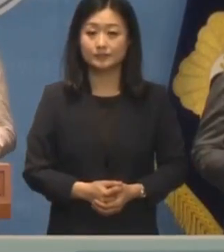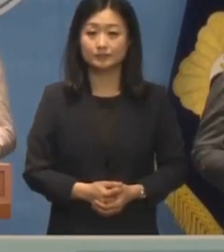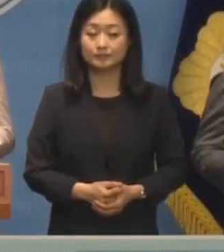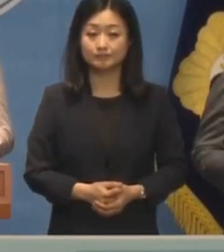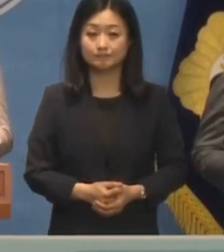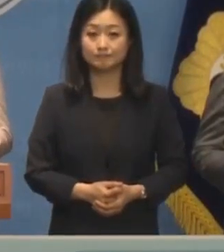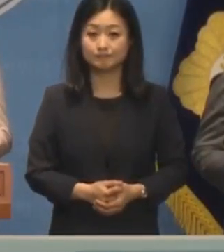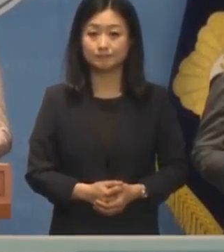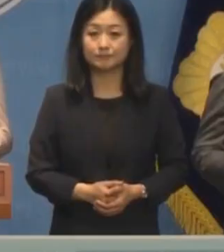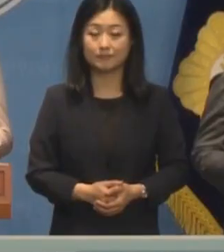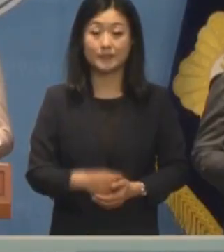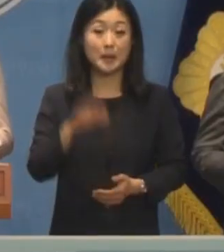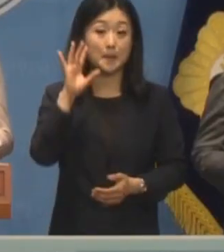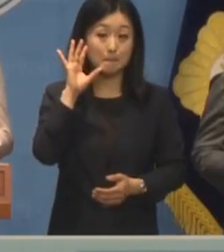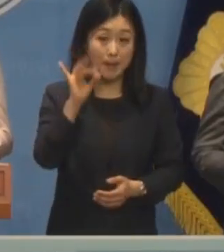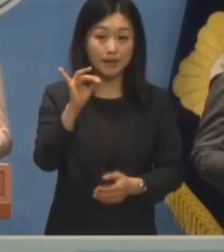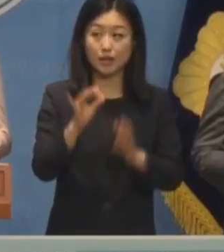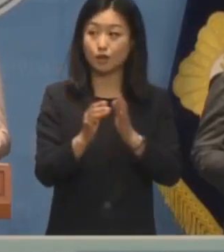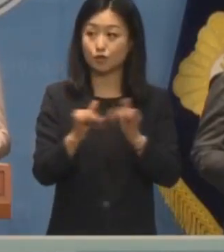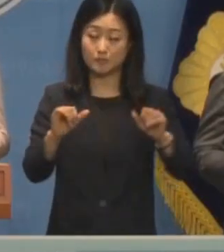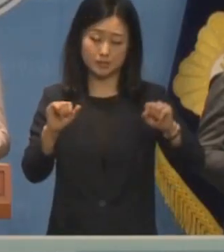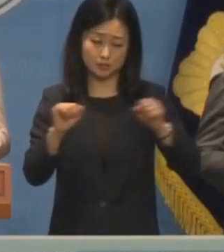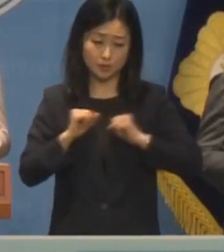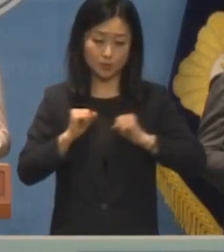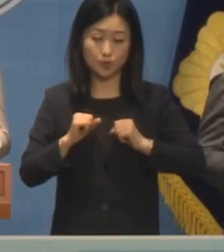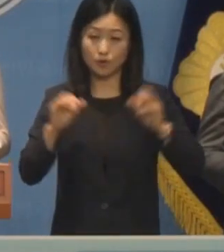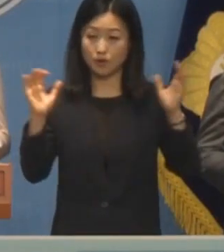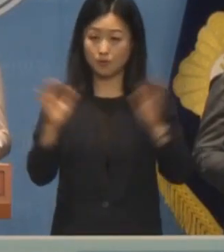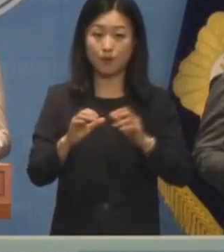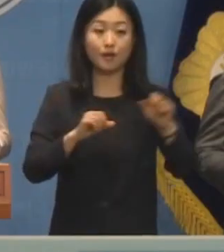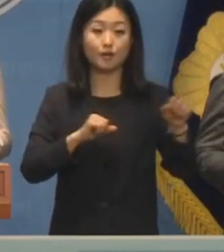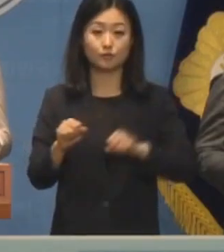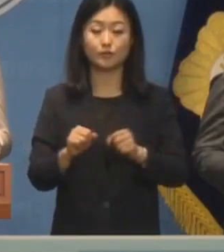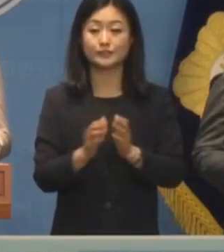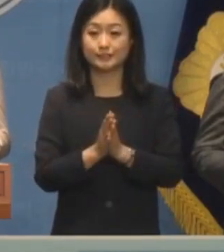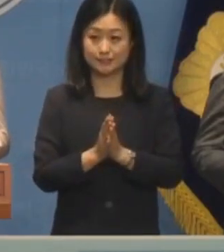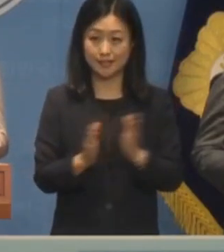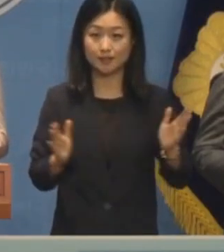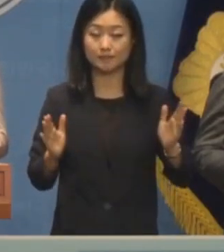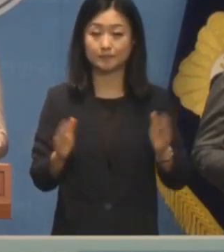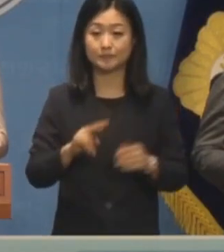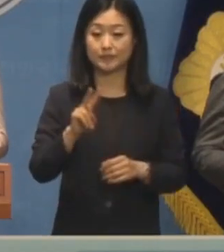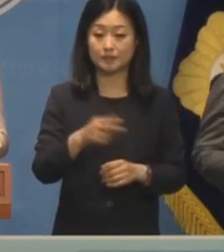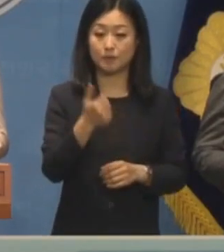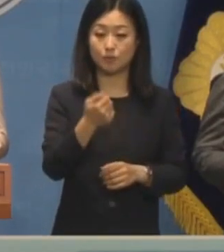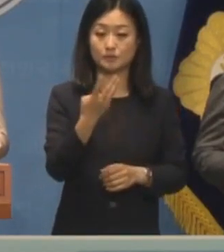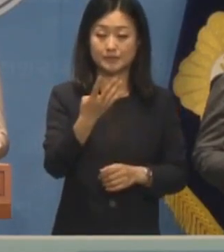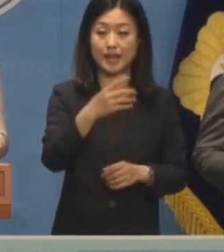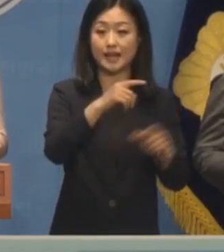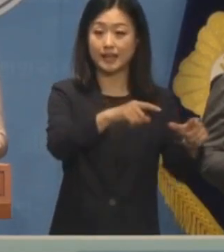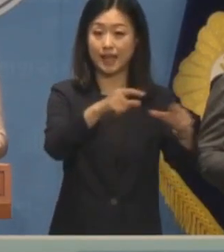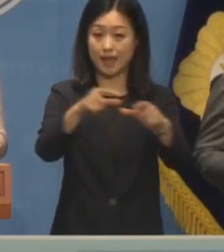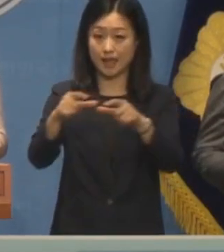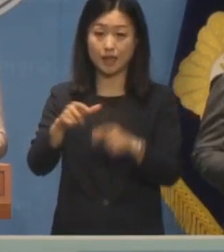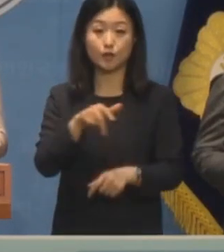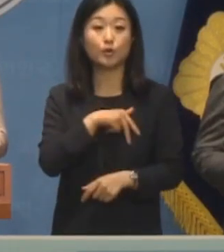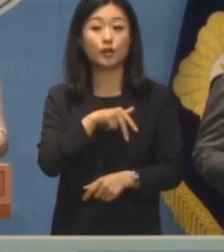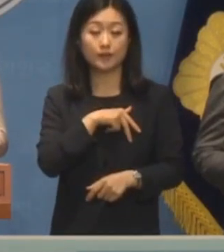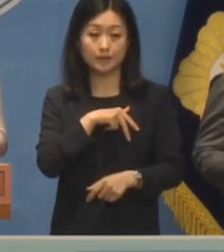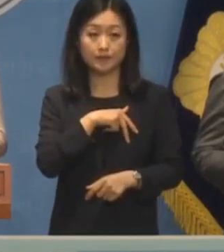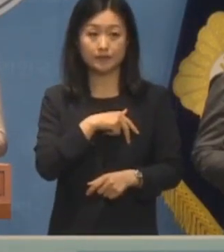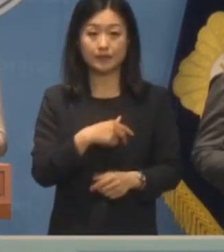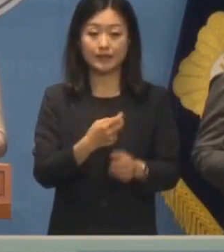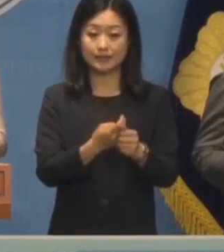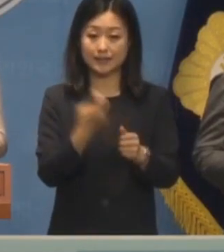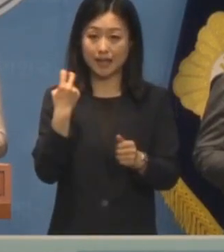촛불행동은 100일 범국민 총력 운동에 돌입하며 254개 지역구 국회의원들에게